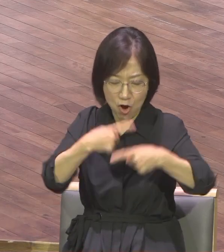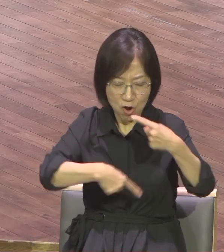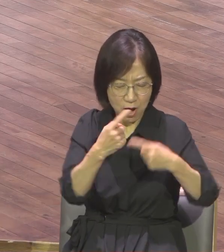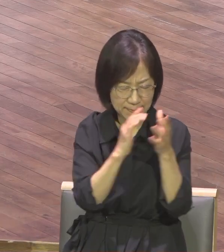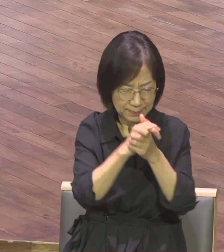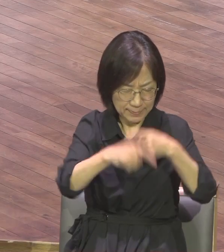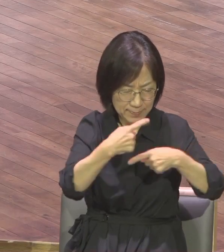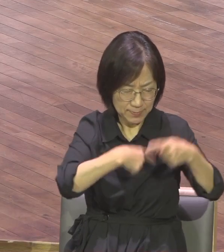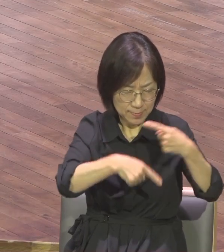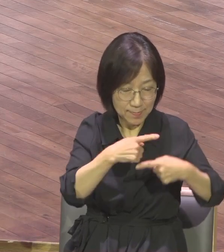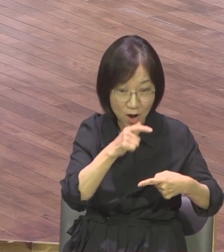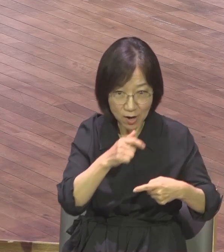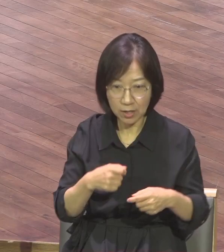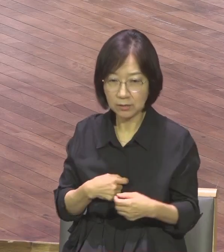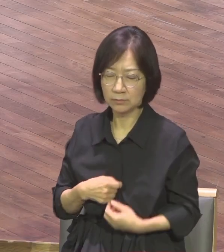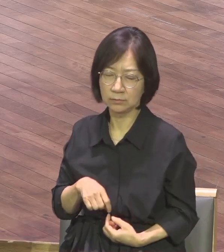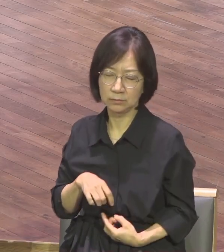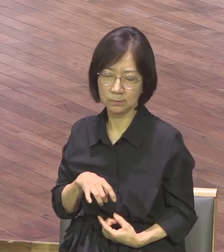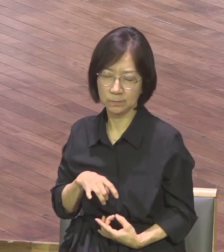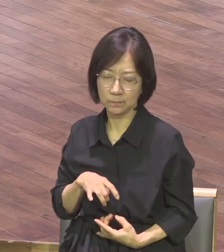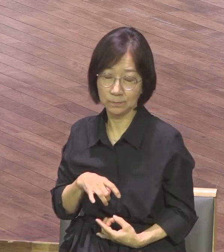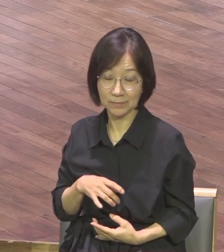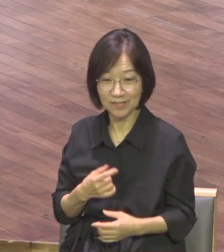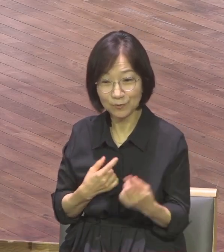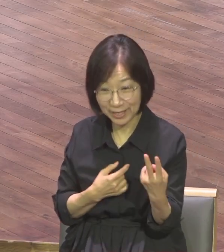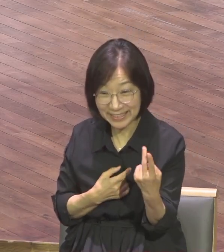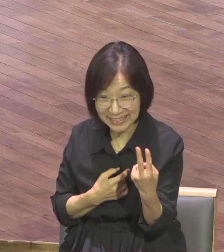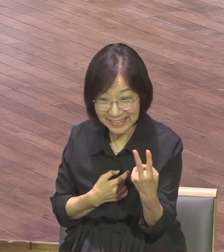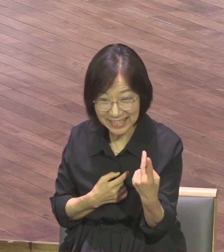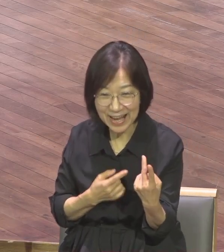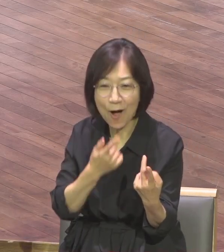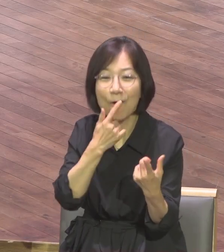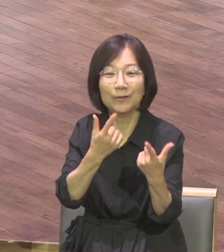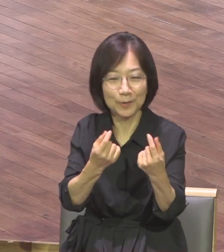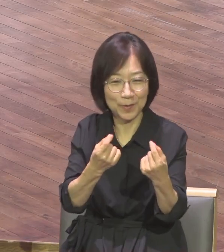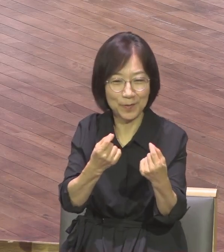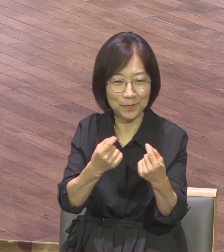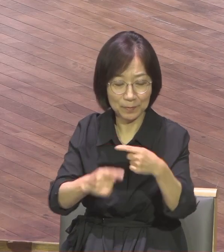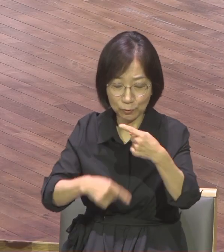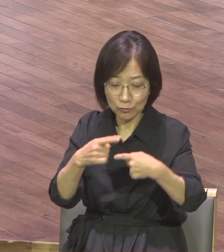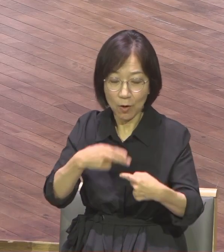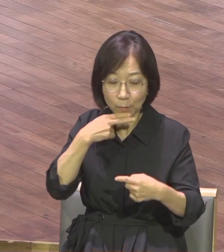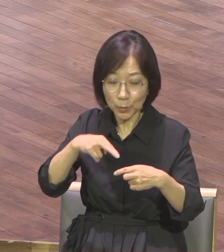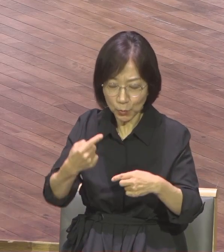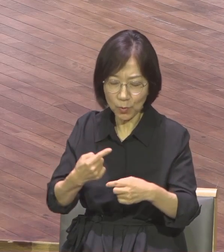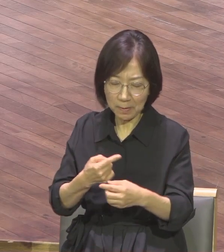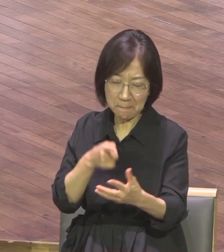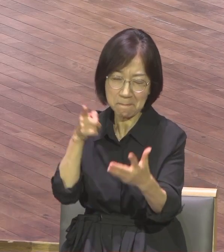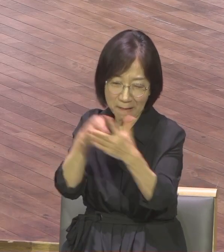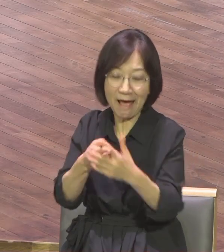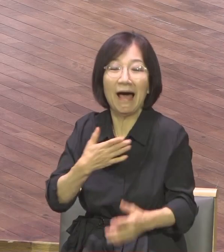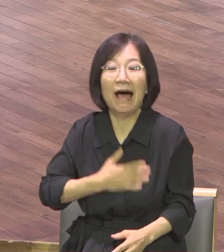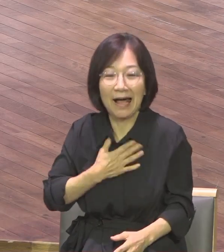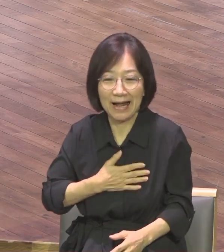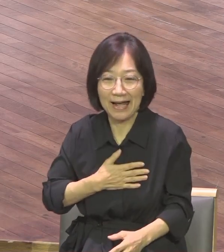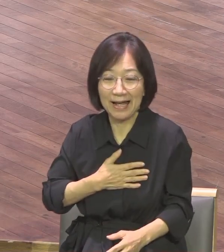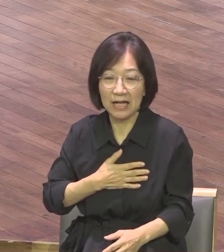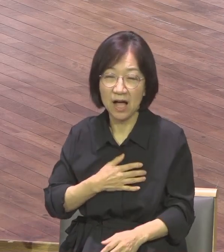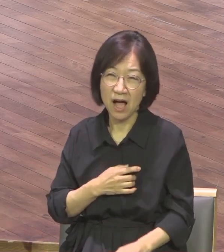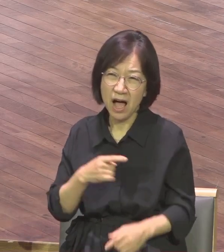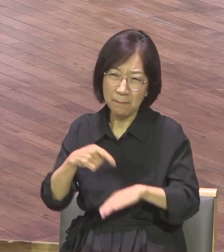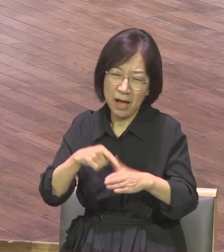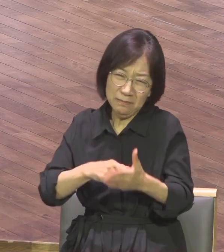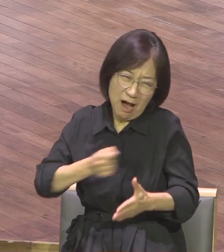아멘. 전능자께서 다 알고 듣고 계시잖아요. 답답할 때는 부르짖는 기도도 하고 안 답답할